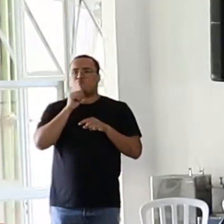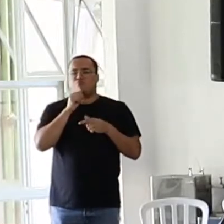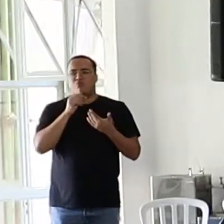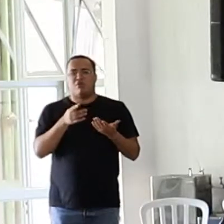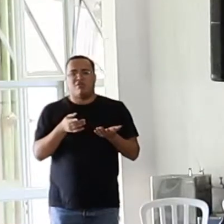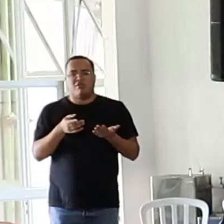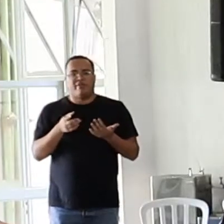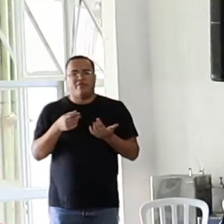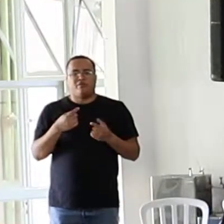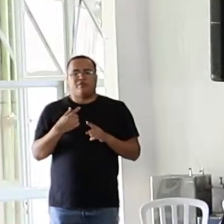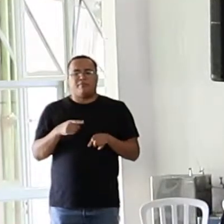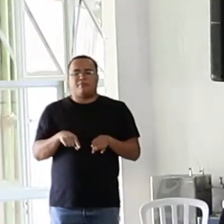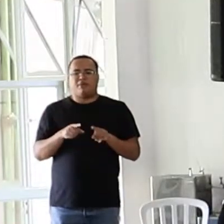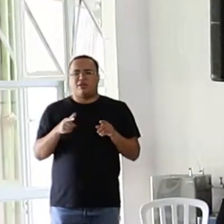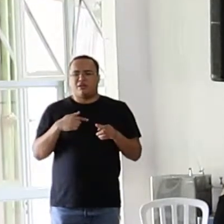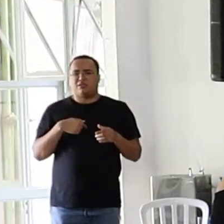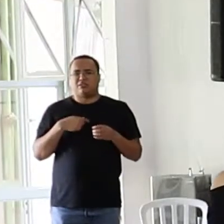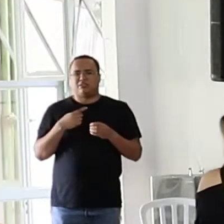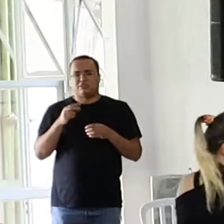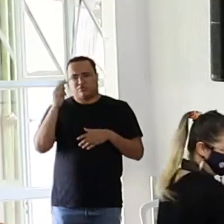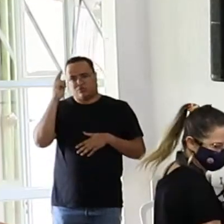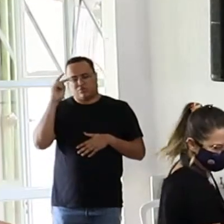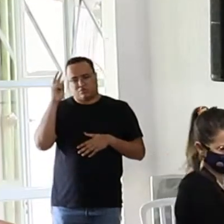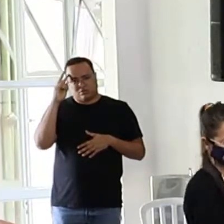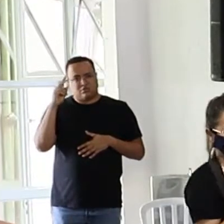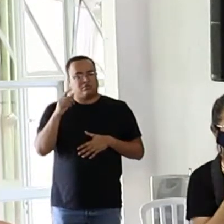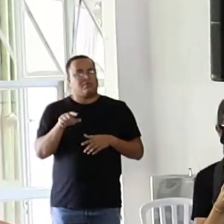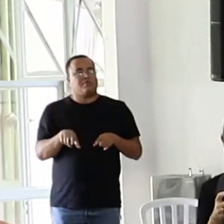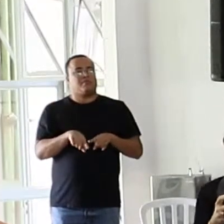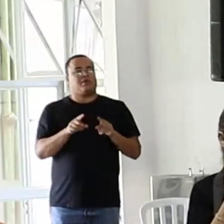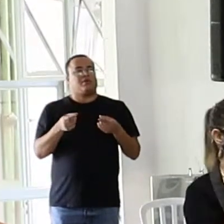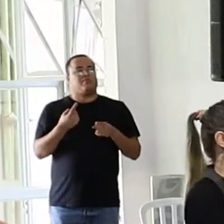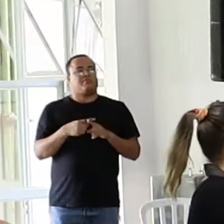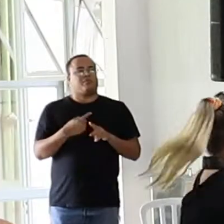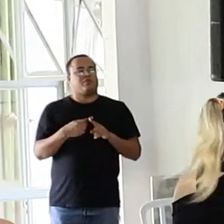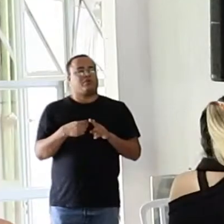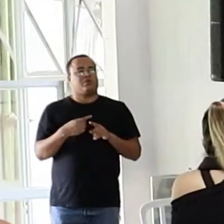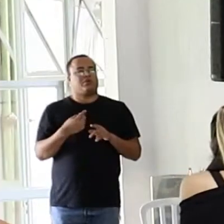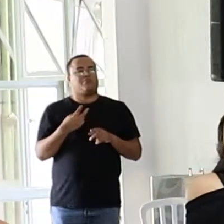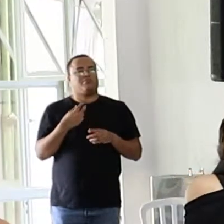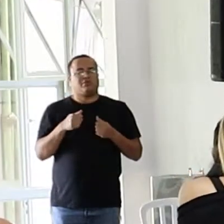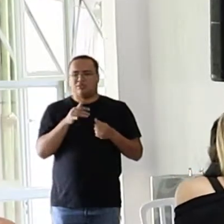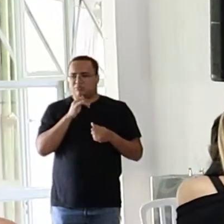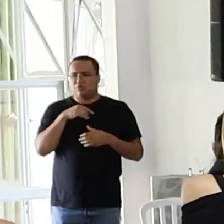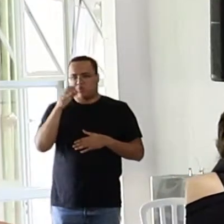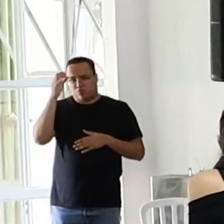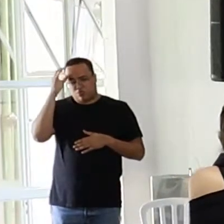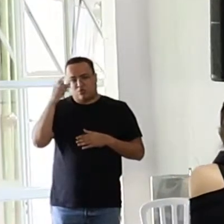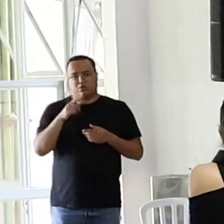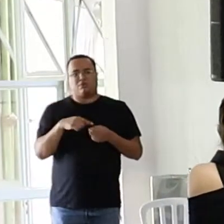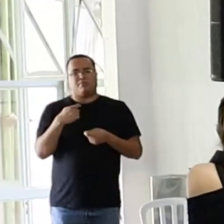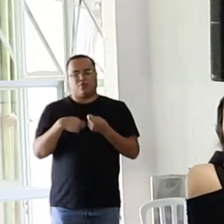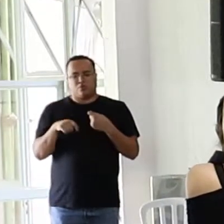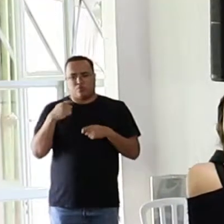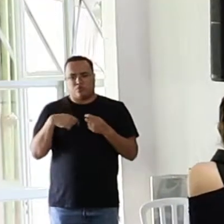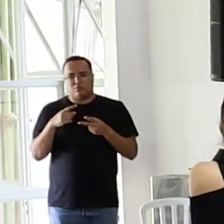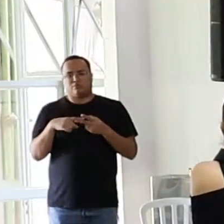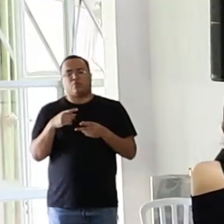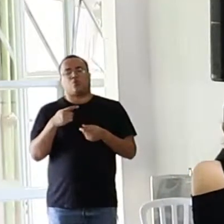cidade referência em bora lá já seja historicamente Mas por que não ser referência na cultura do empreendedorismo